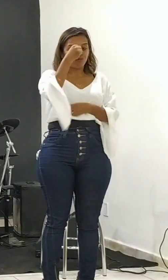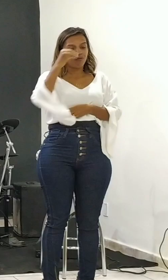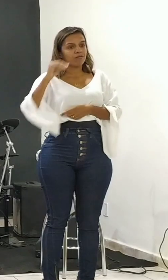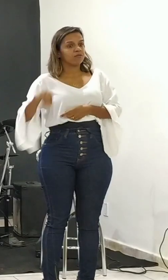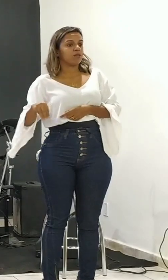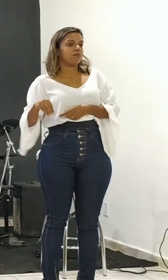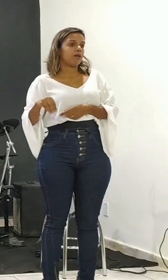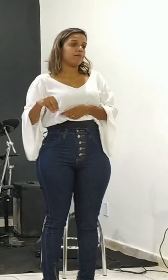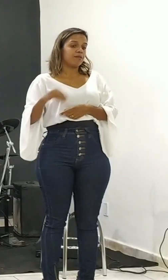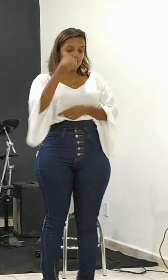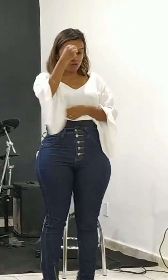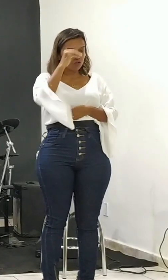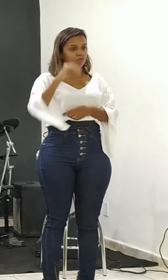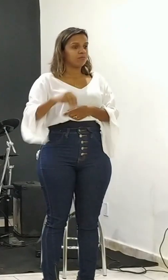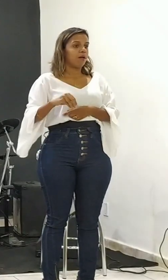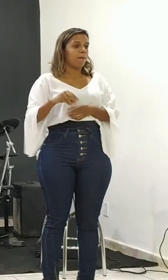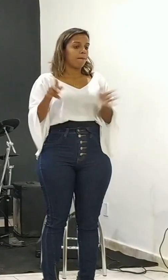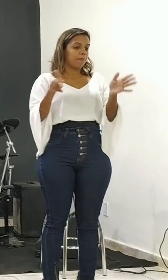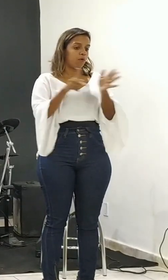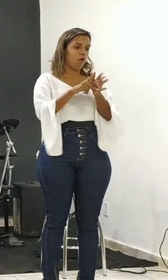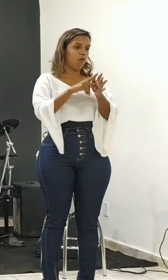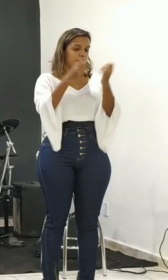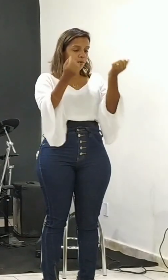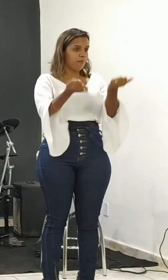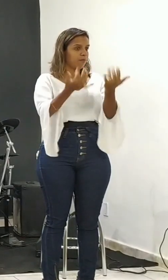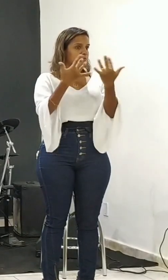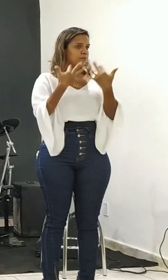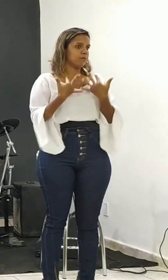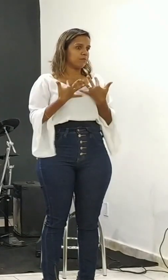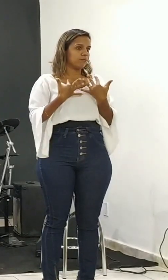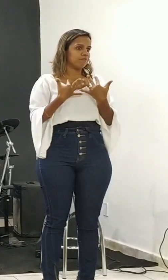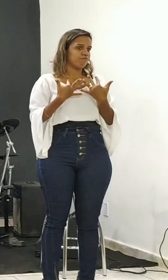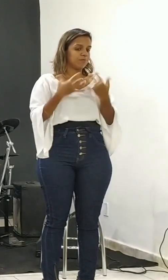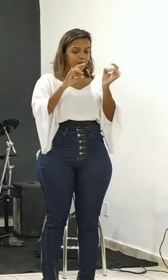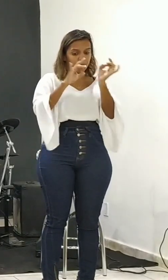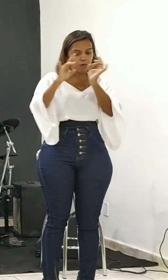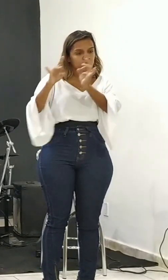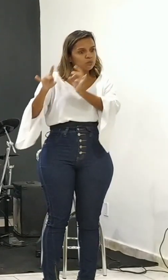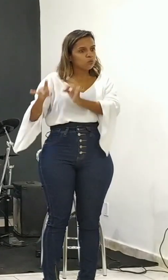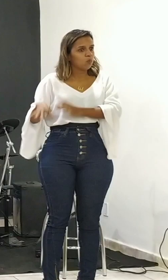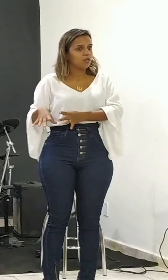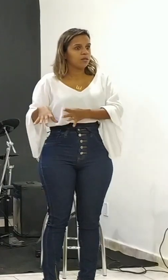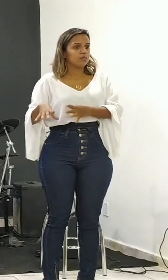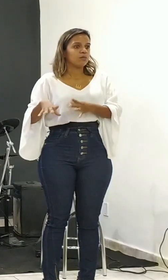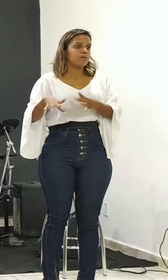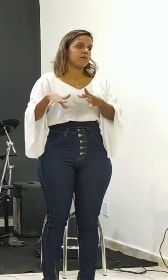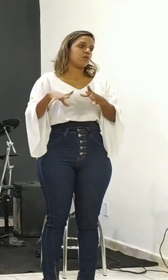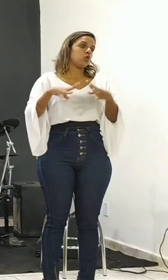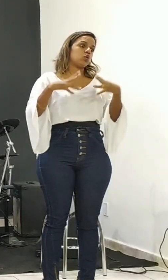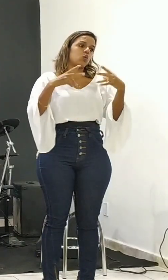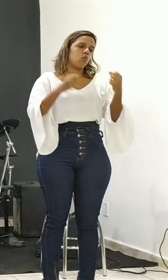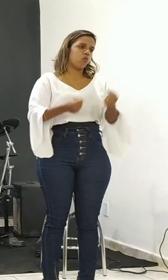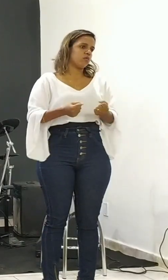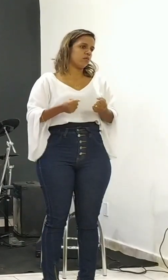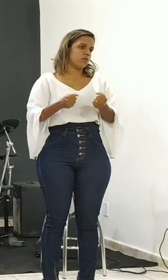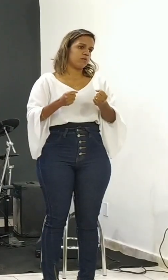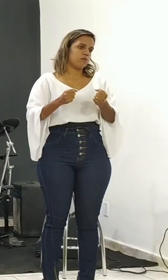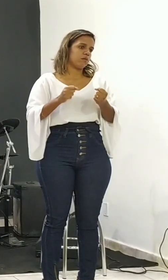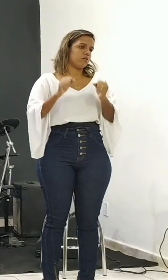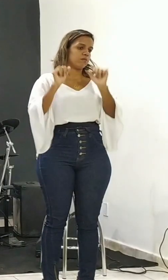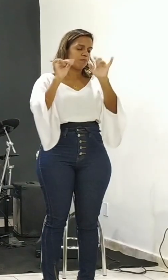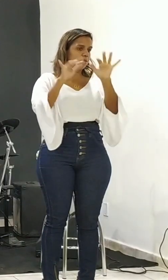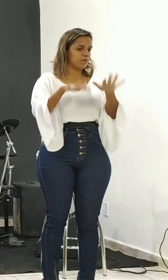de Deus para a tua vida. Se tu largar isso, tu está largando toda a bênção que Deus tem preparada para